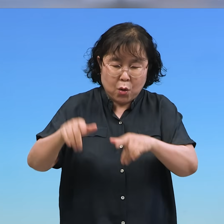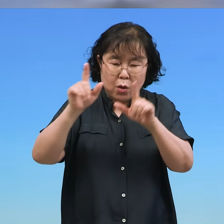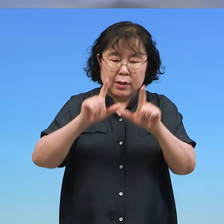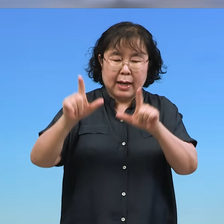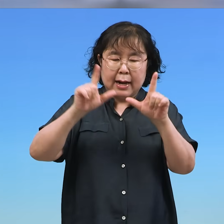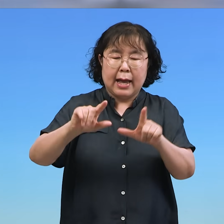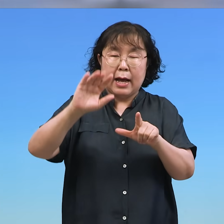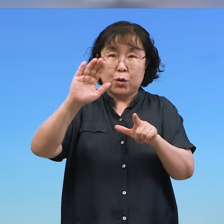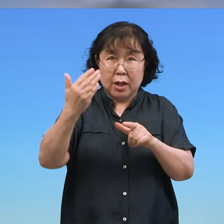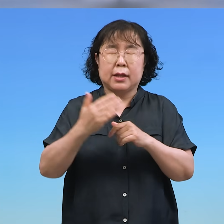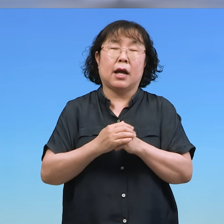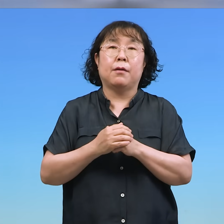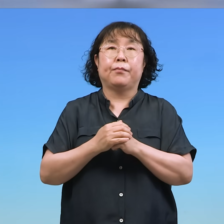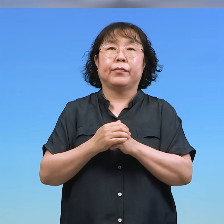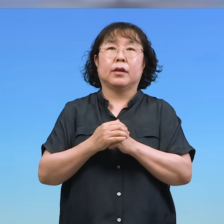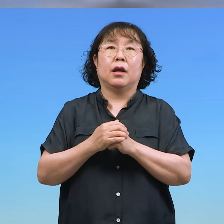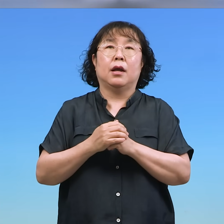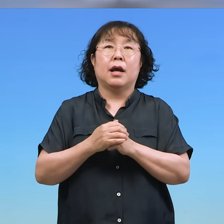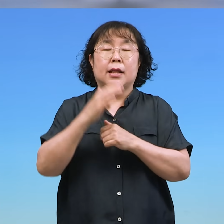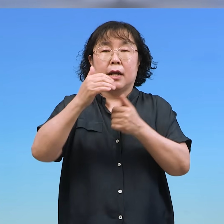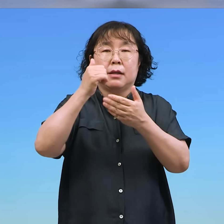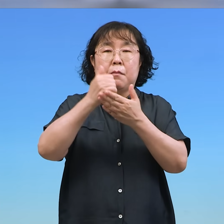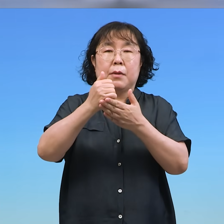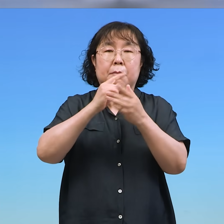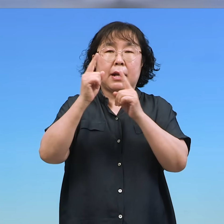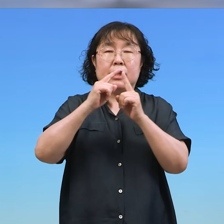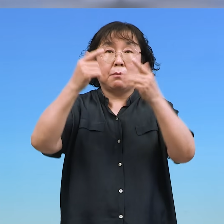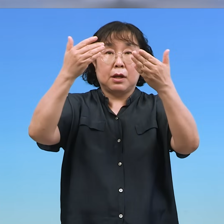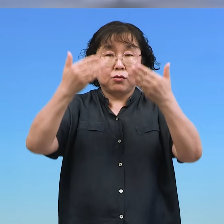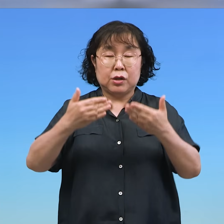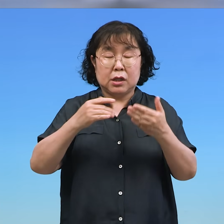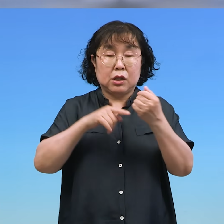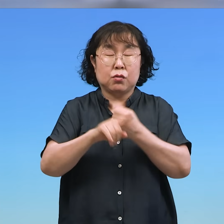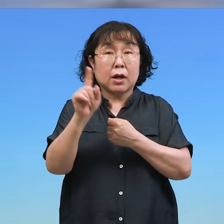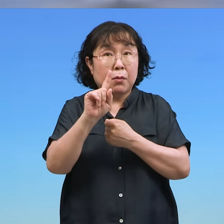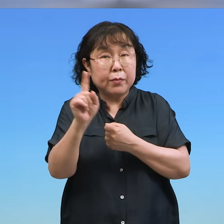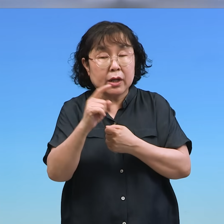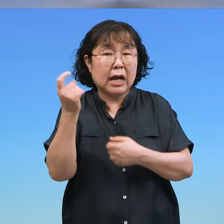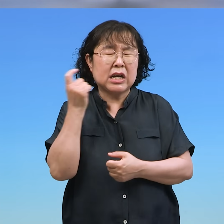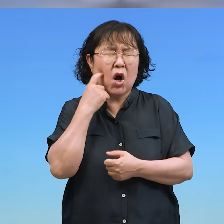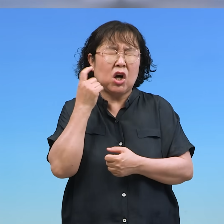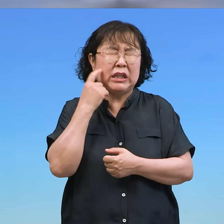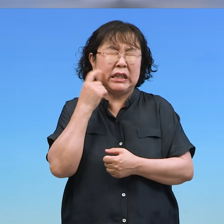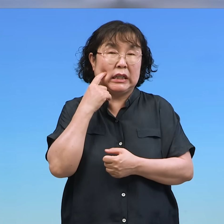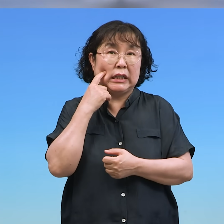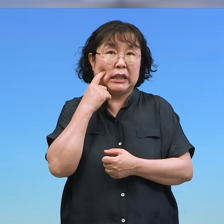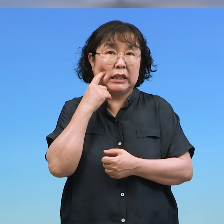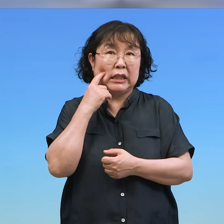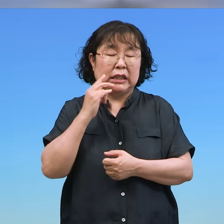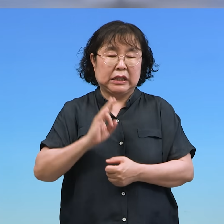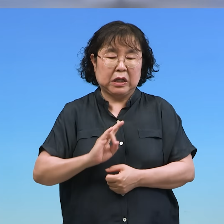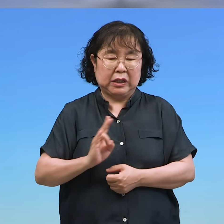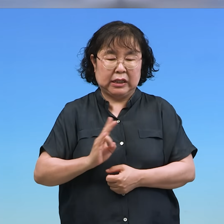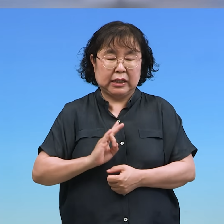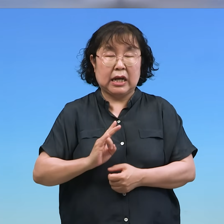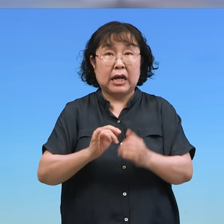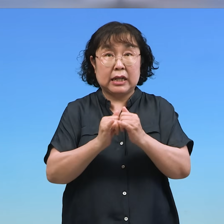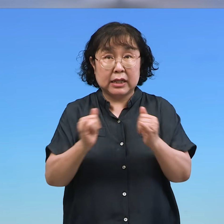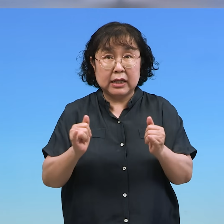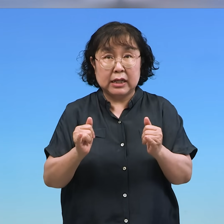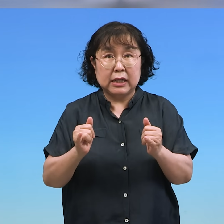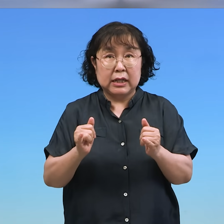말씀을 주셨냐 하니까요, 거짓 선지자들이 자꾸 거짓을 퍼뜨리는 겁니다. 여러분 요즘에도 거짓